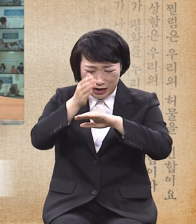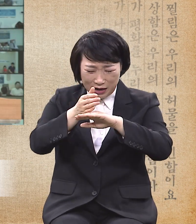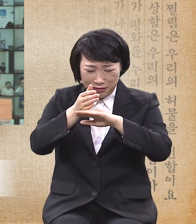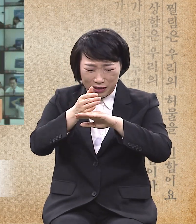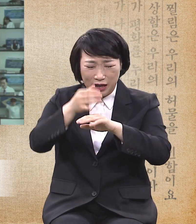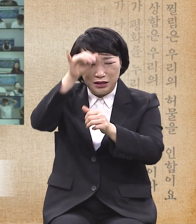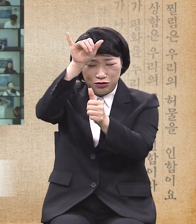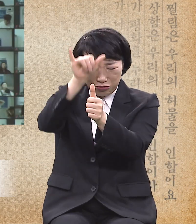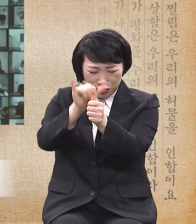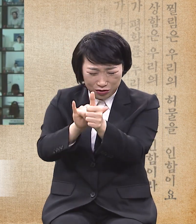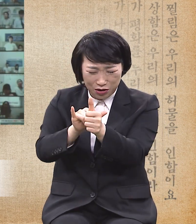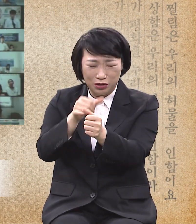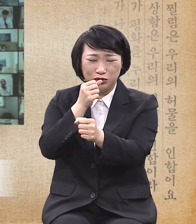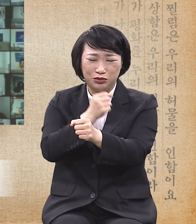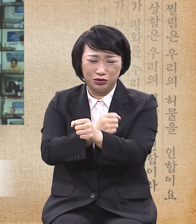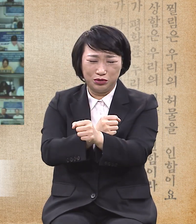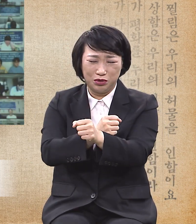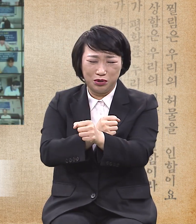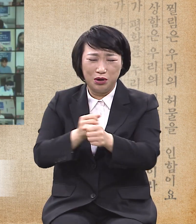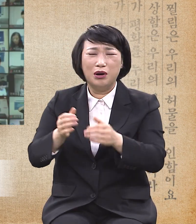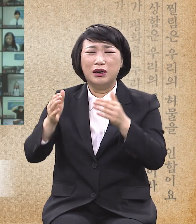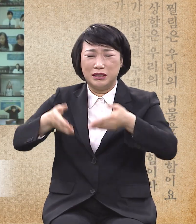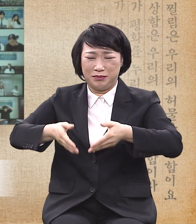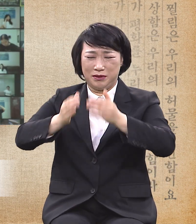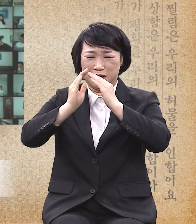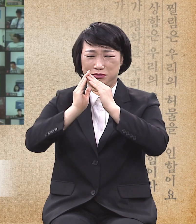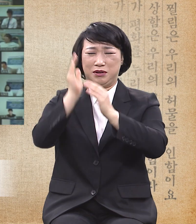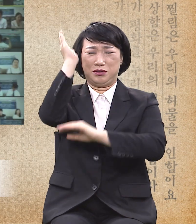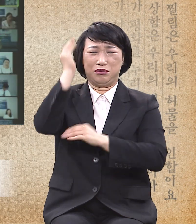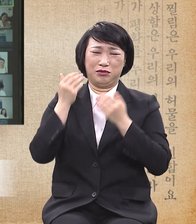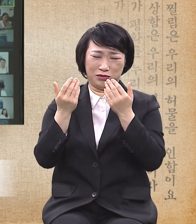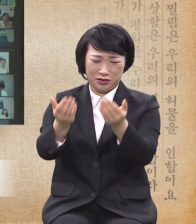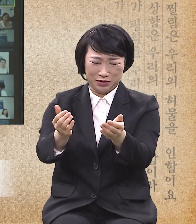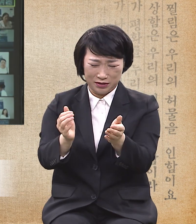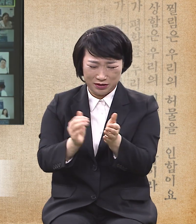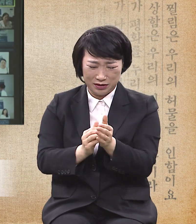감사의 충성의 수고를 집을 지라고 했습니다.